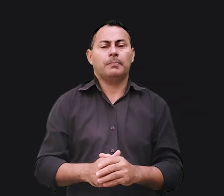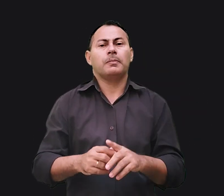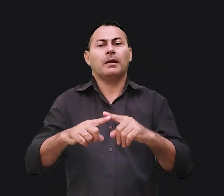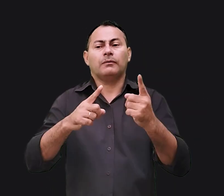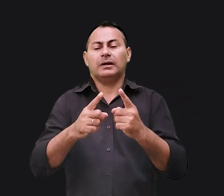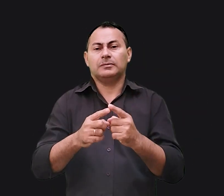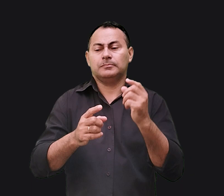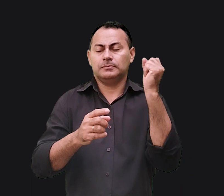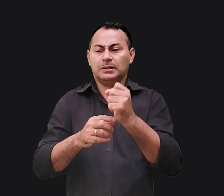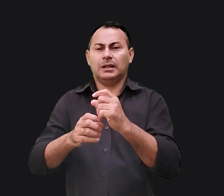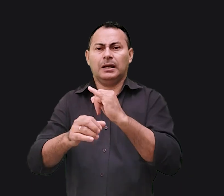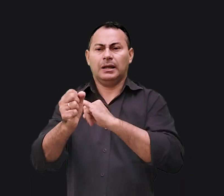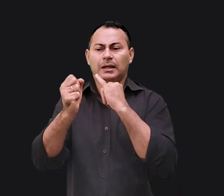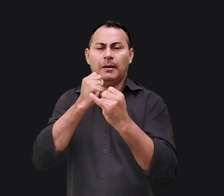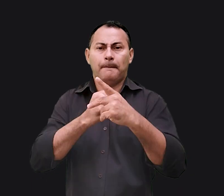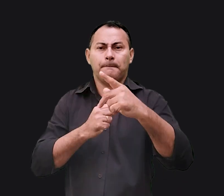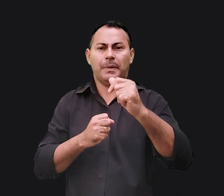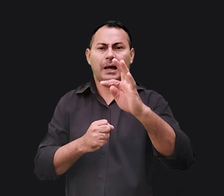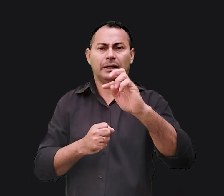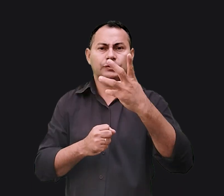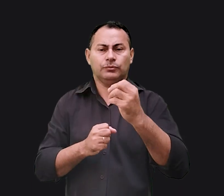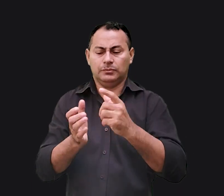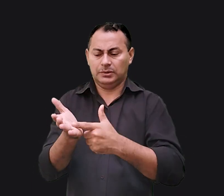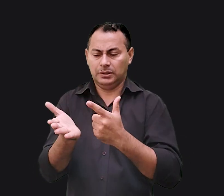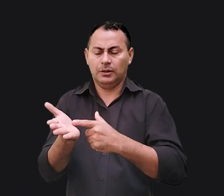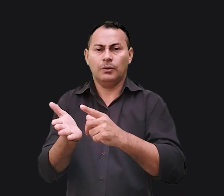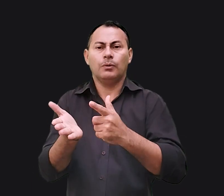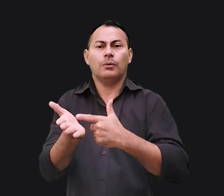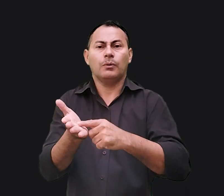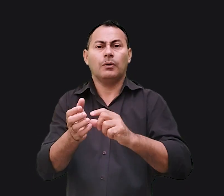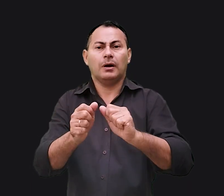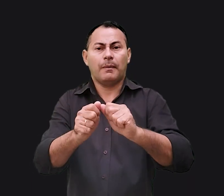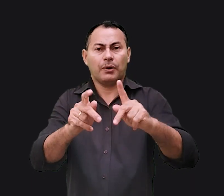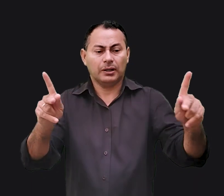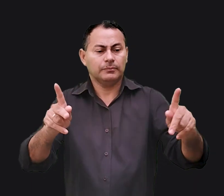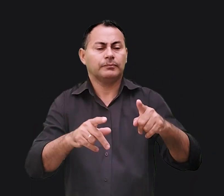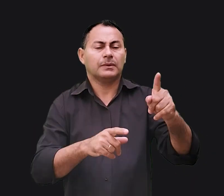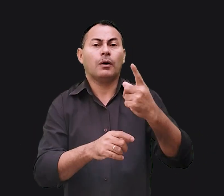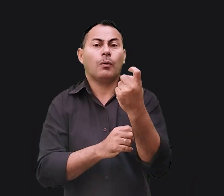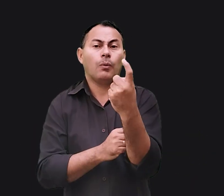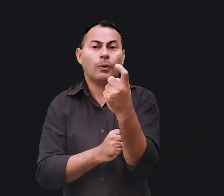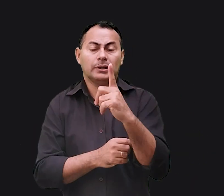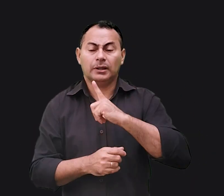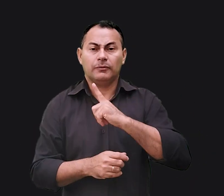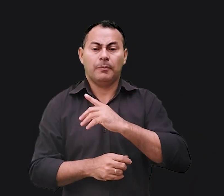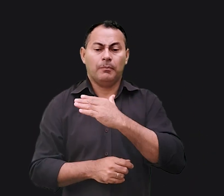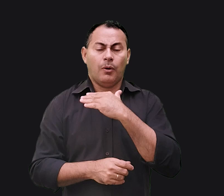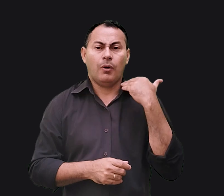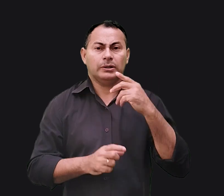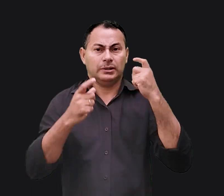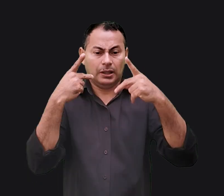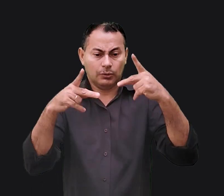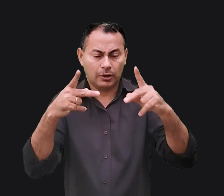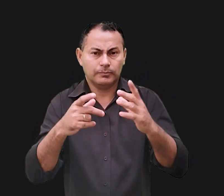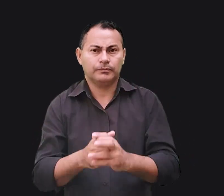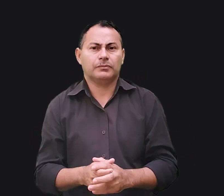Então foi exilado na ilha de Patmos, onde escreveu o livro do Apocalipse. Ele foi o único que teve morte natural, já